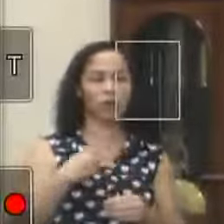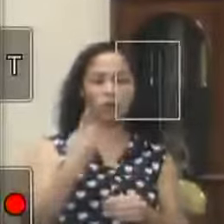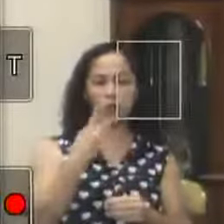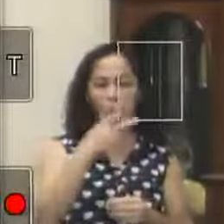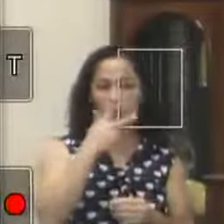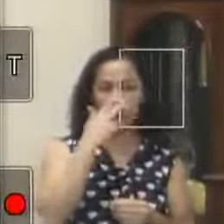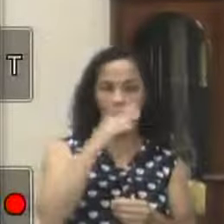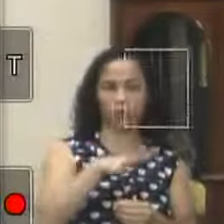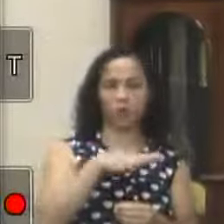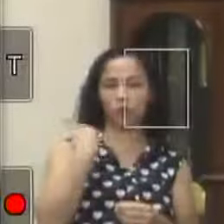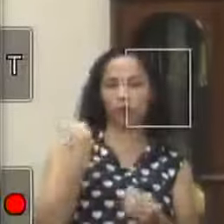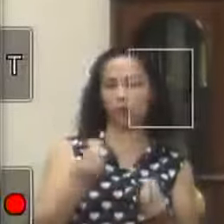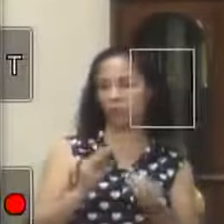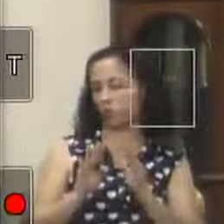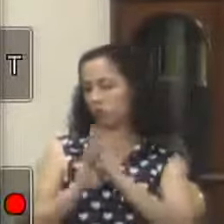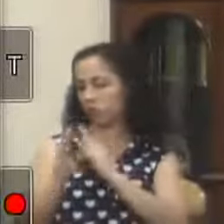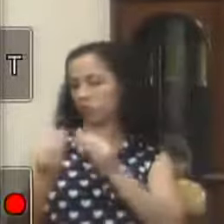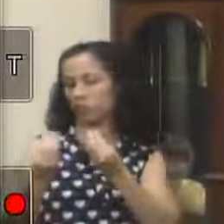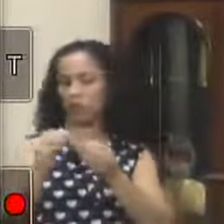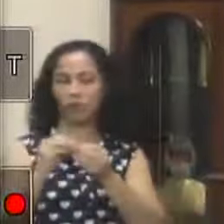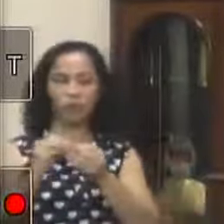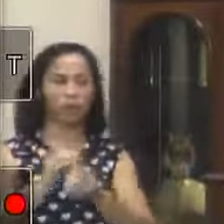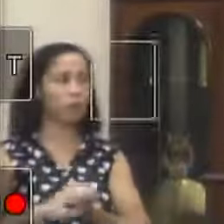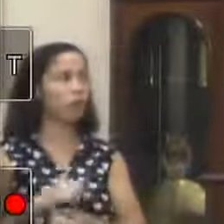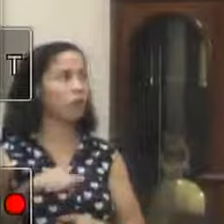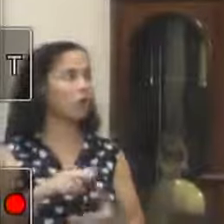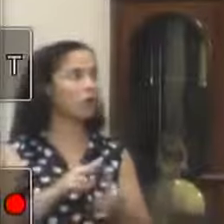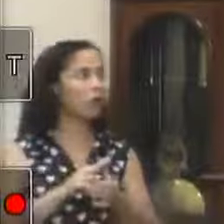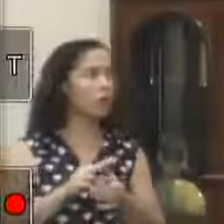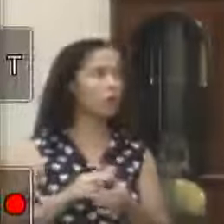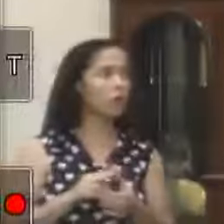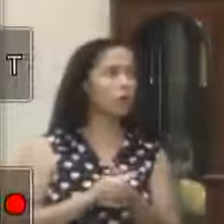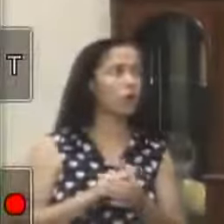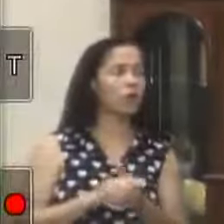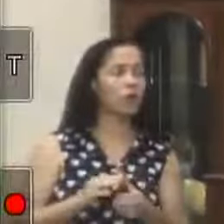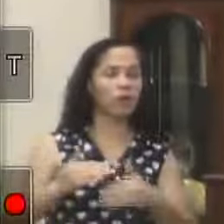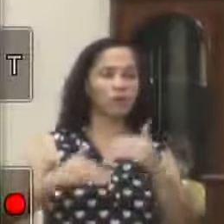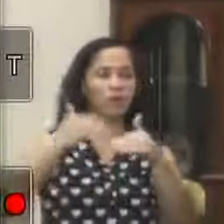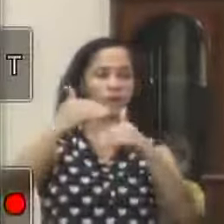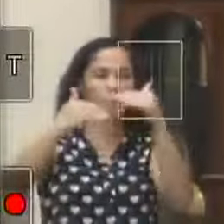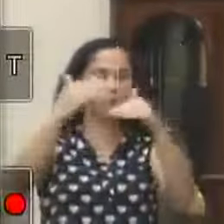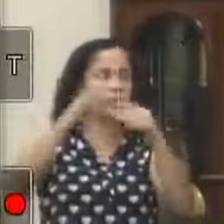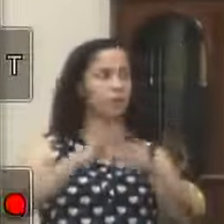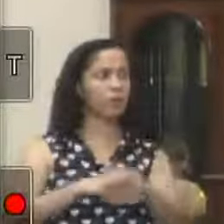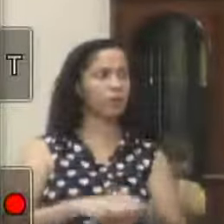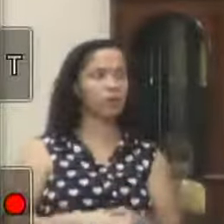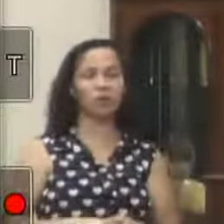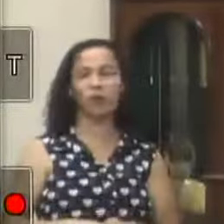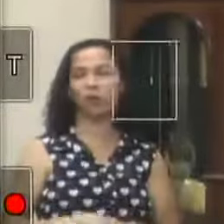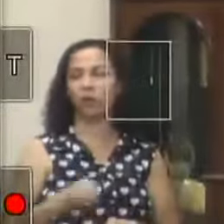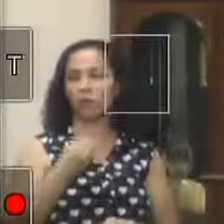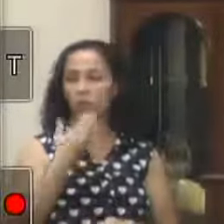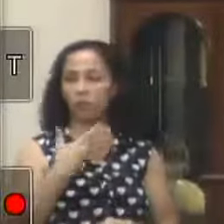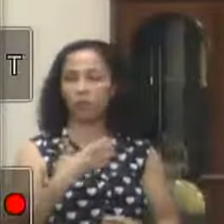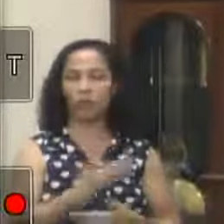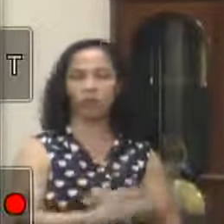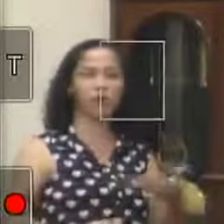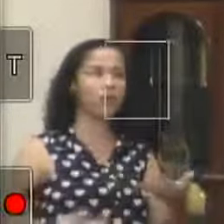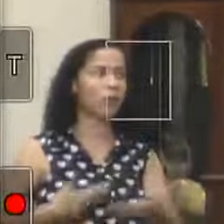praticamente morrendo do seu lado. Então, o nosso município está aí encaminhando. Eu acredito que com muita sensibilidade e